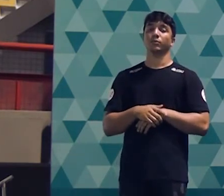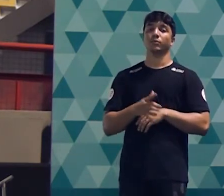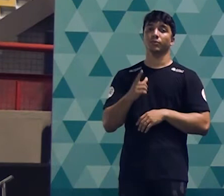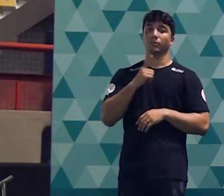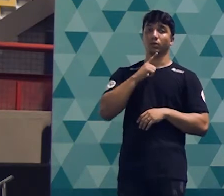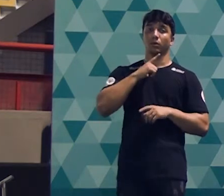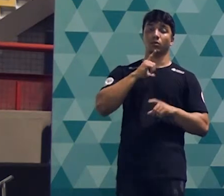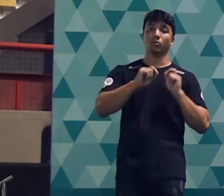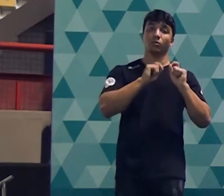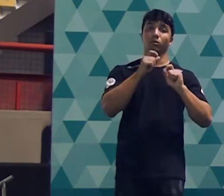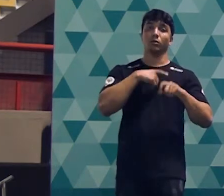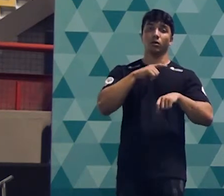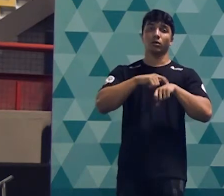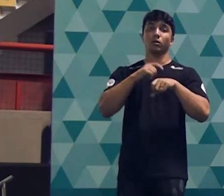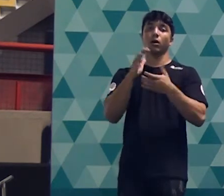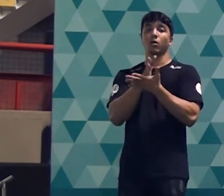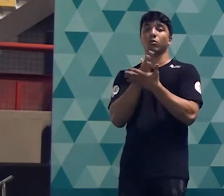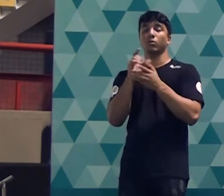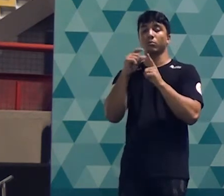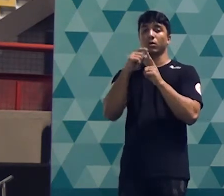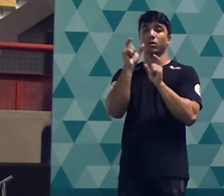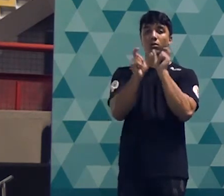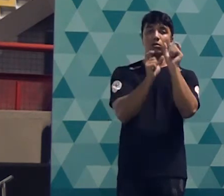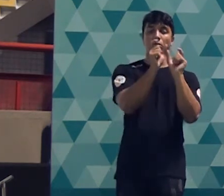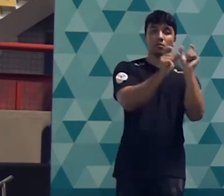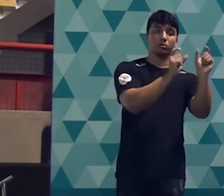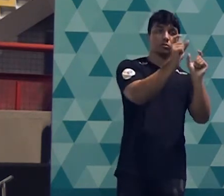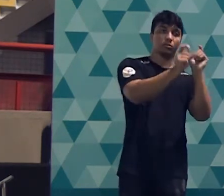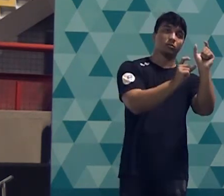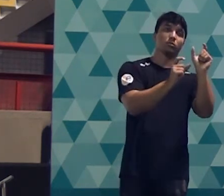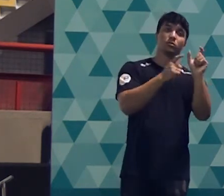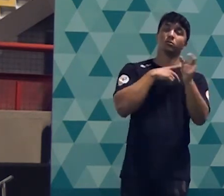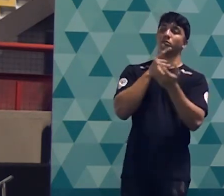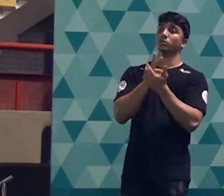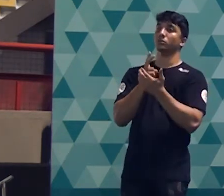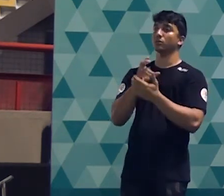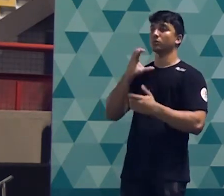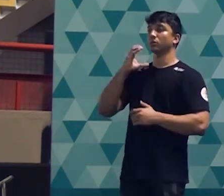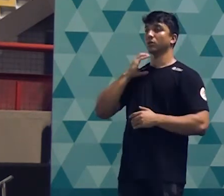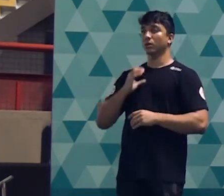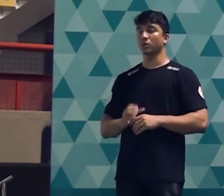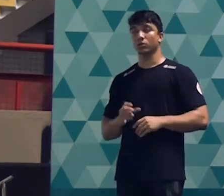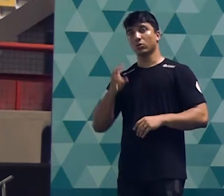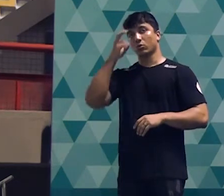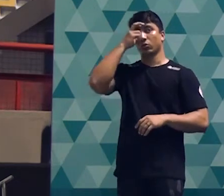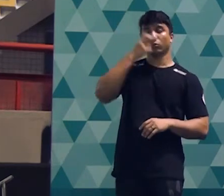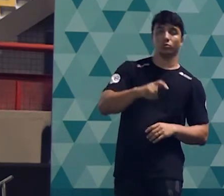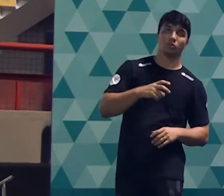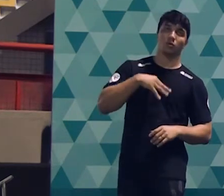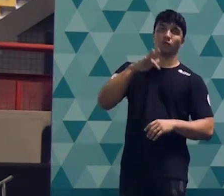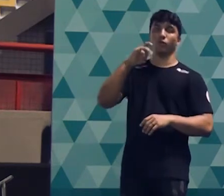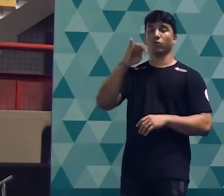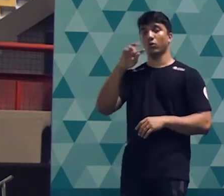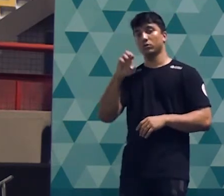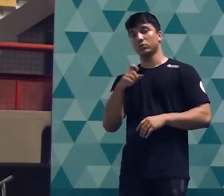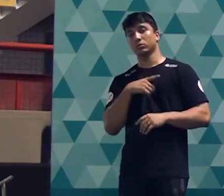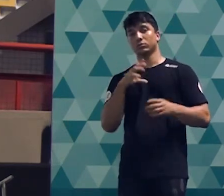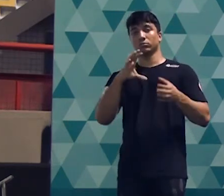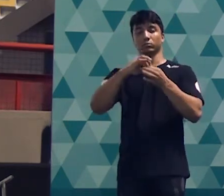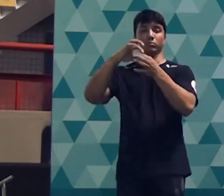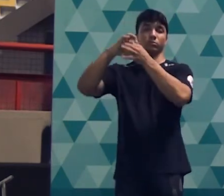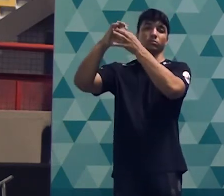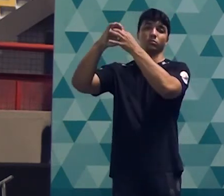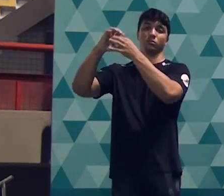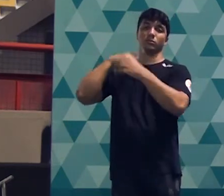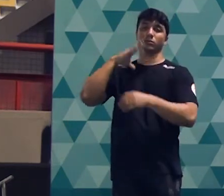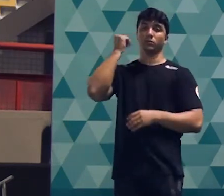logo destacando, marcando algumas palavras. Toda vida que falar de cidadania, cultura, folclore, integração, você já sabe